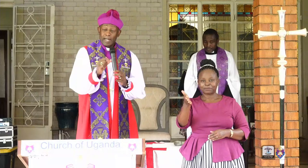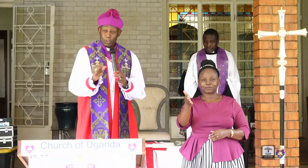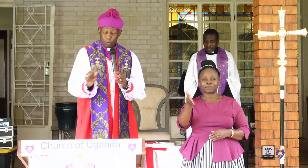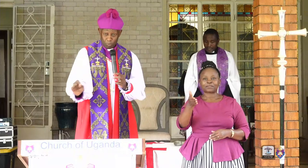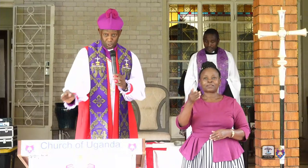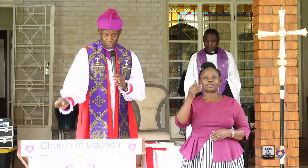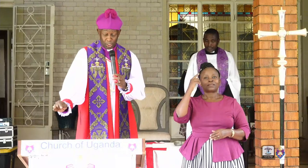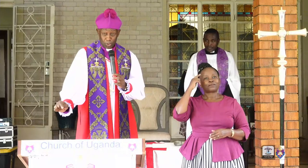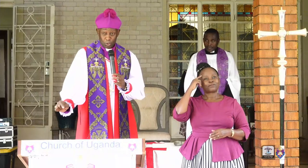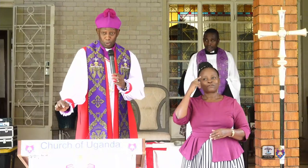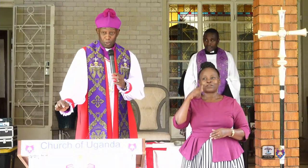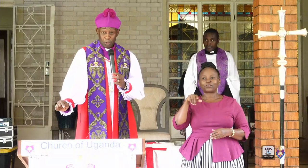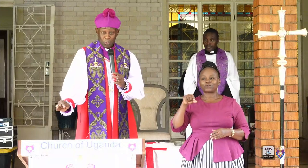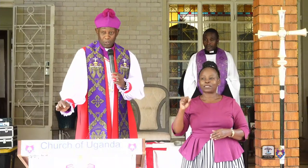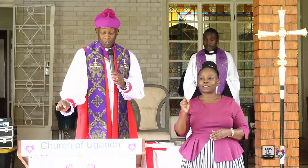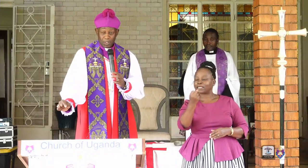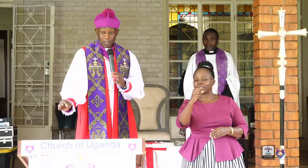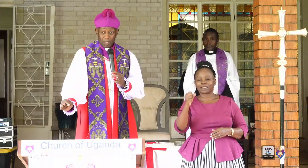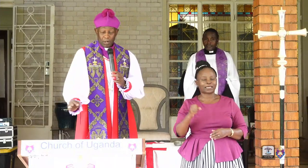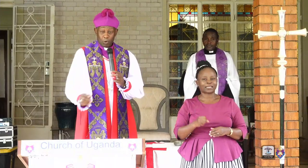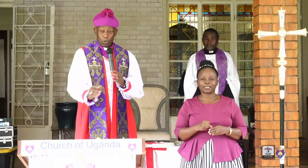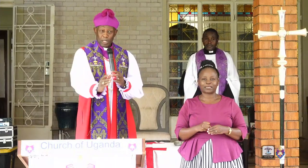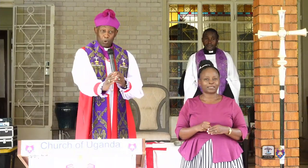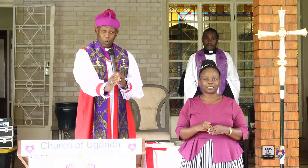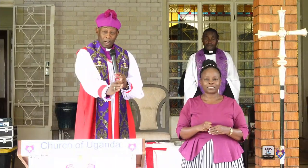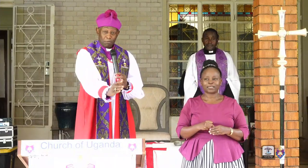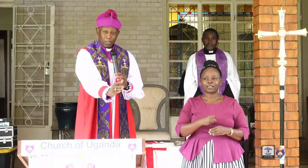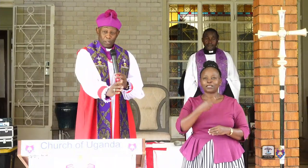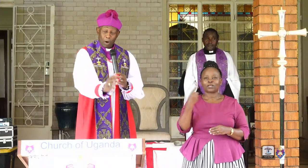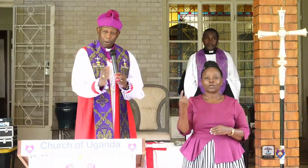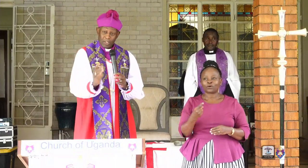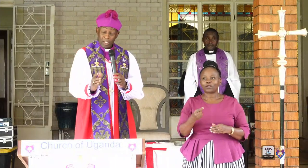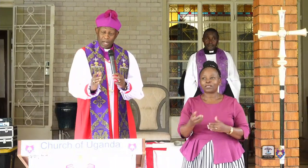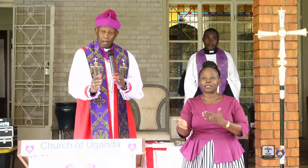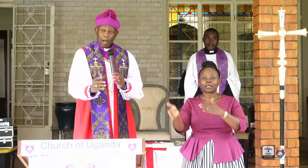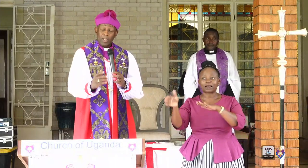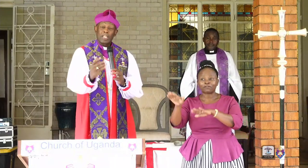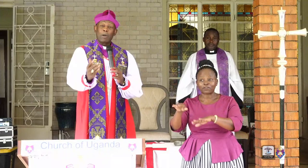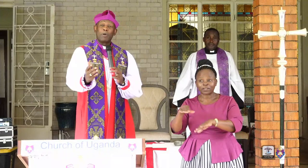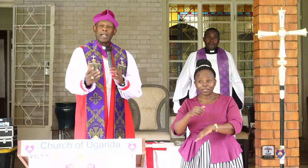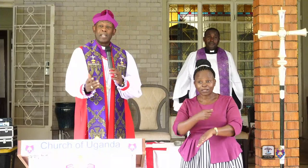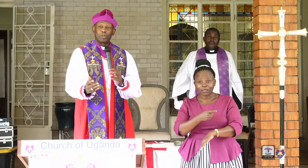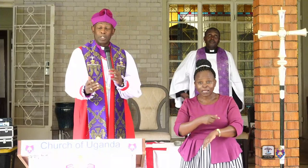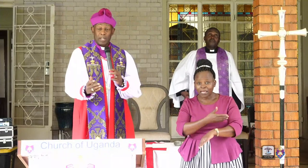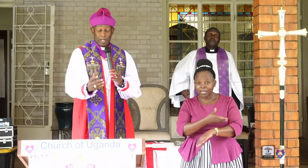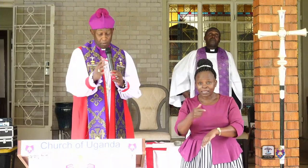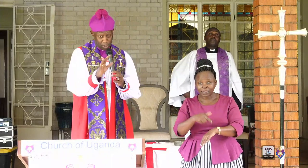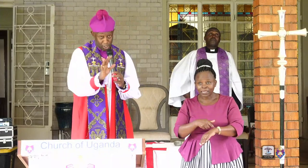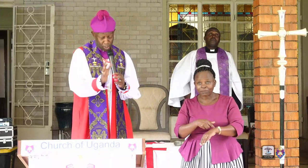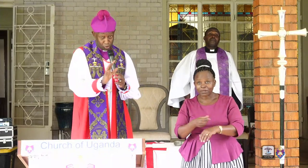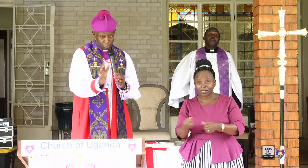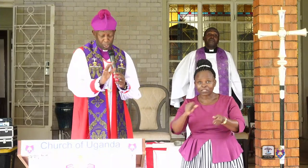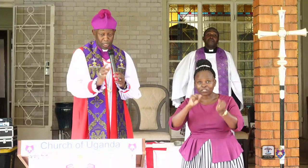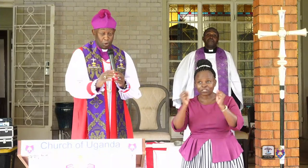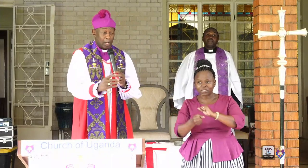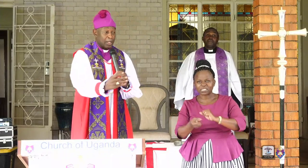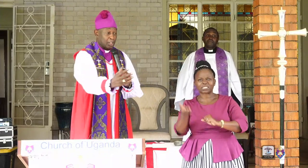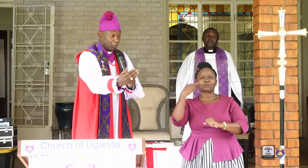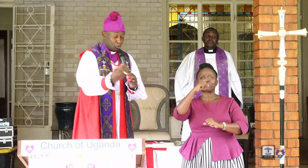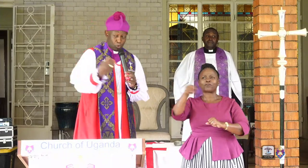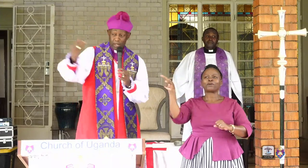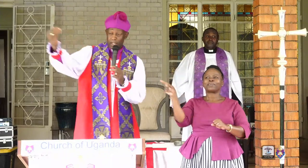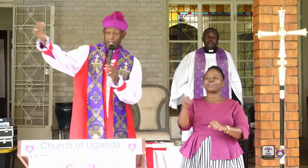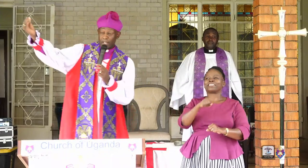tewebalanga nti oli mu kikecho okujja konga avudde wabacha esawo yona yechu sana gamba na ninensobe je nakola